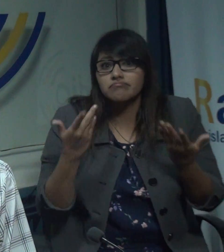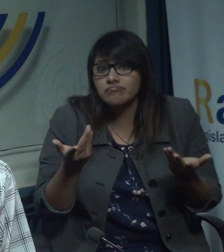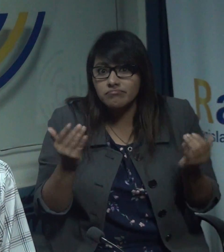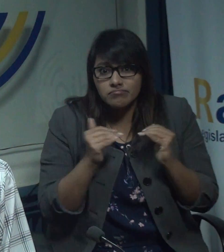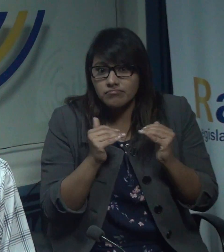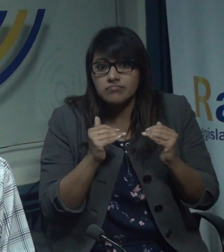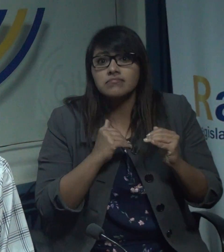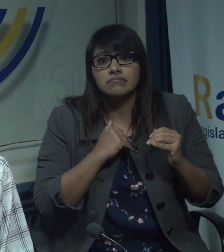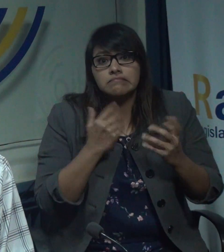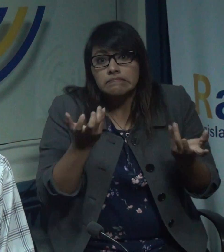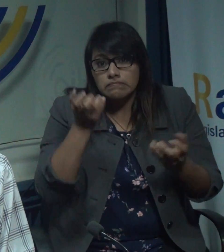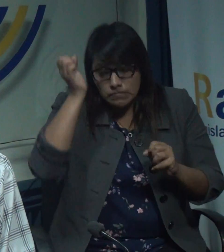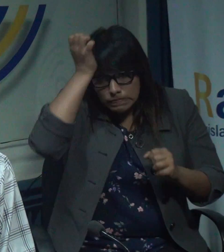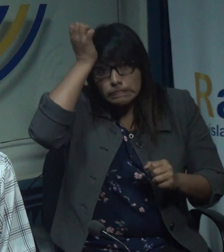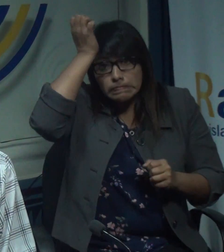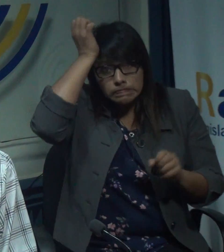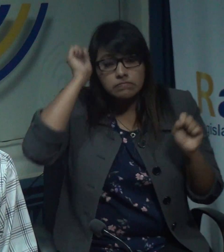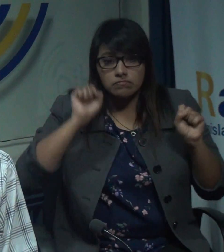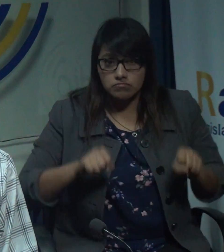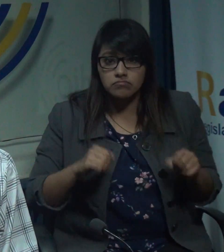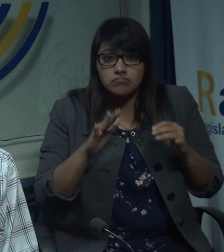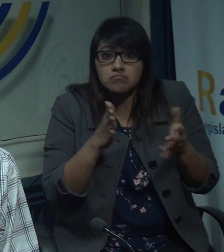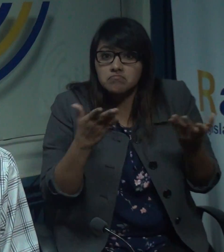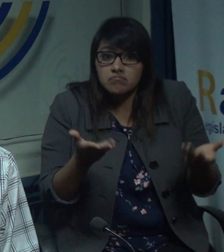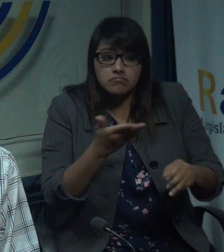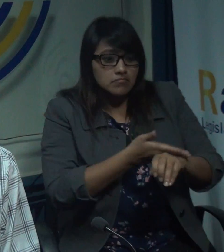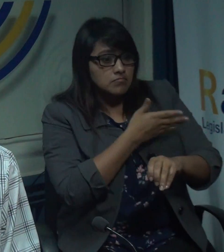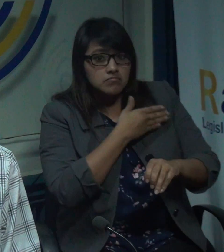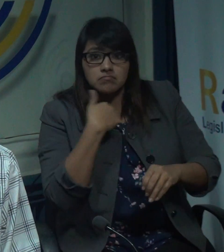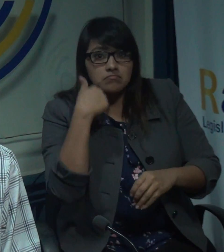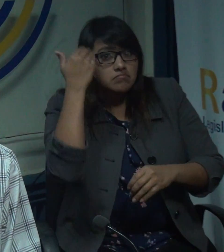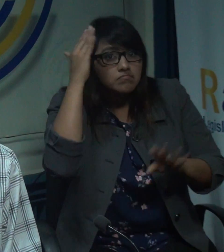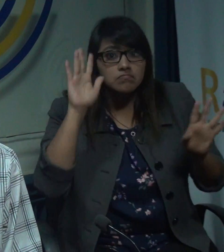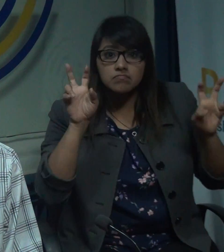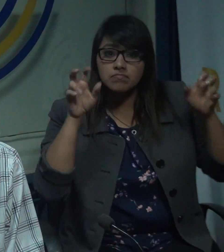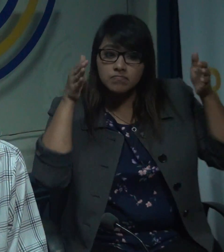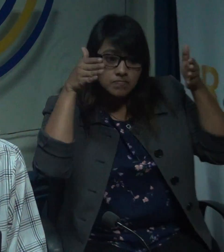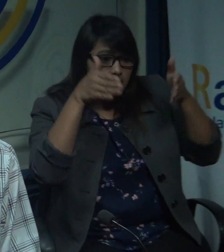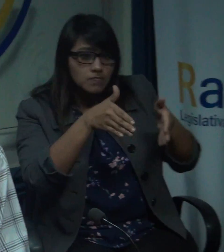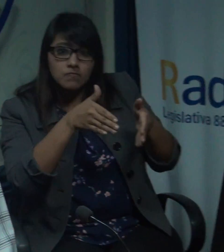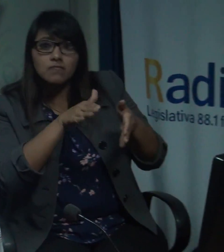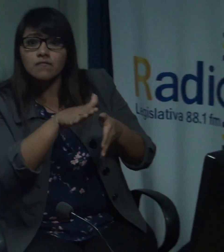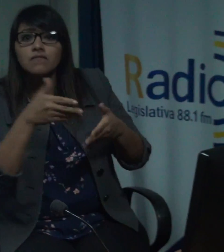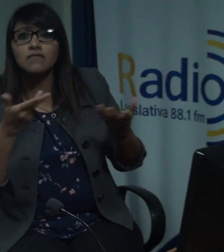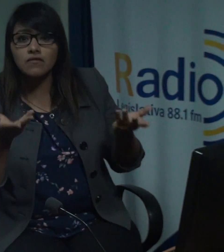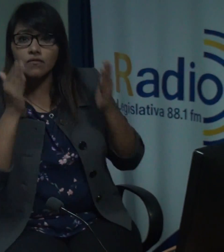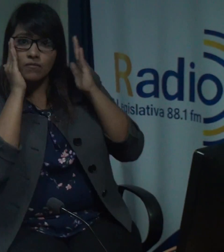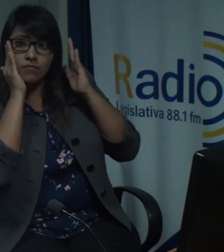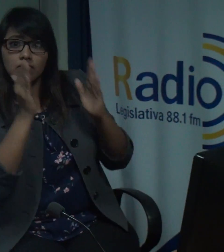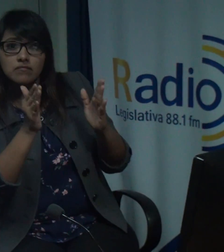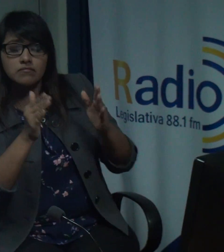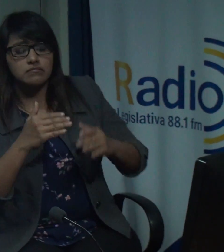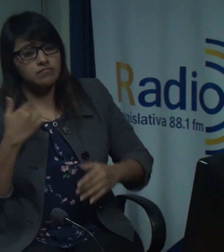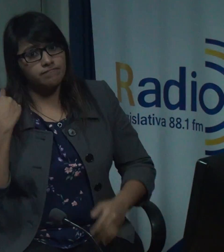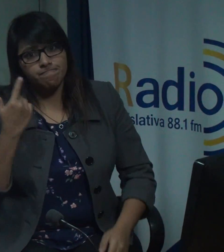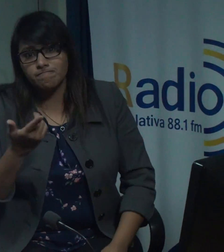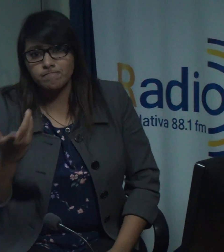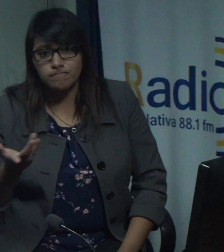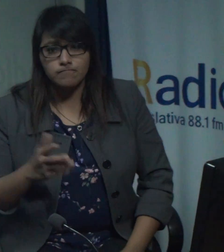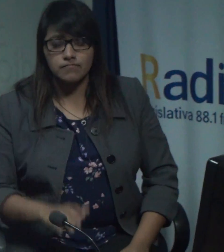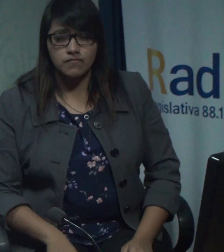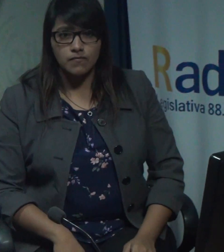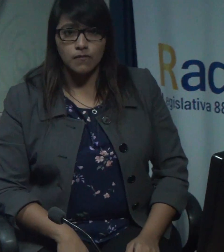en realidad la condición que es el autismo y cómo se desarrolla y cómo atenderlo. Peor aún, quizá